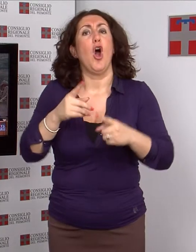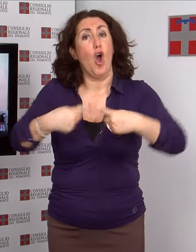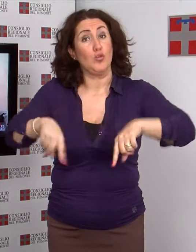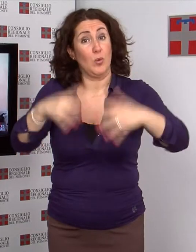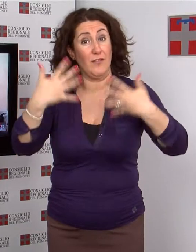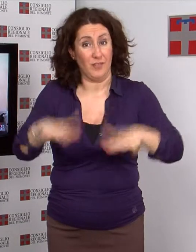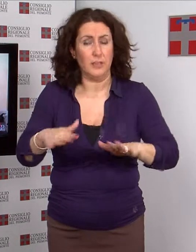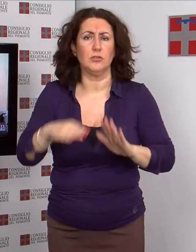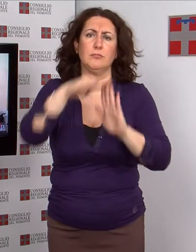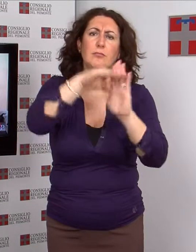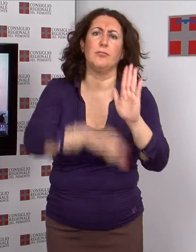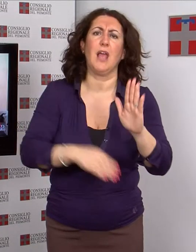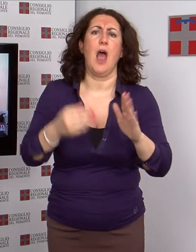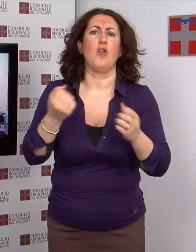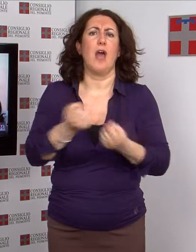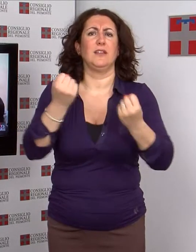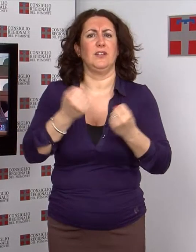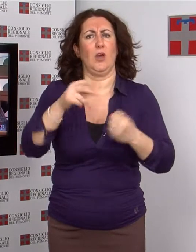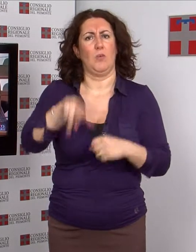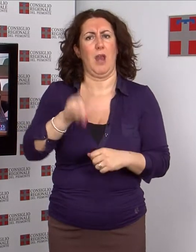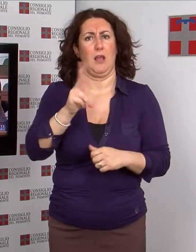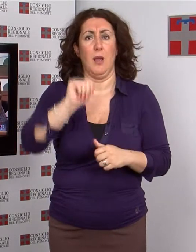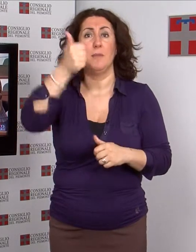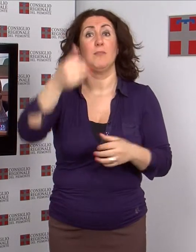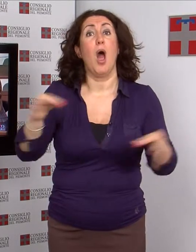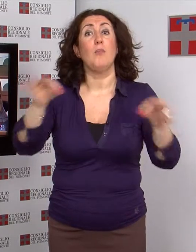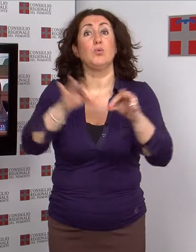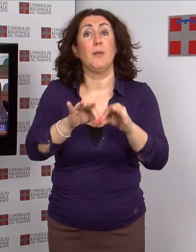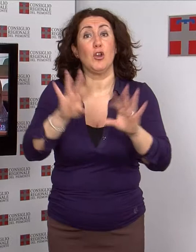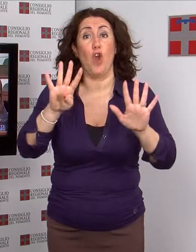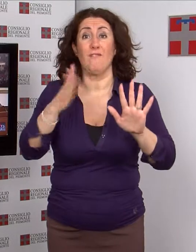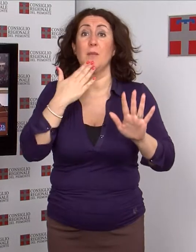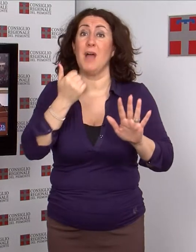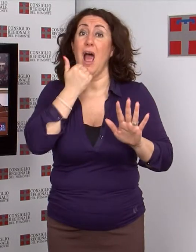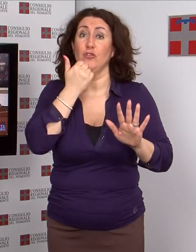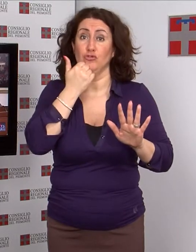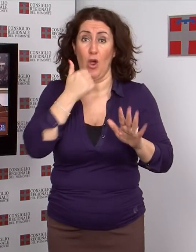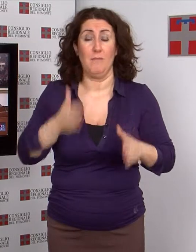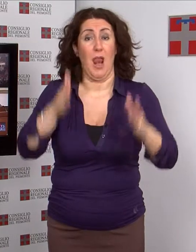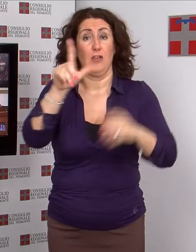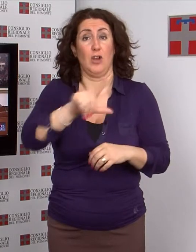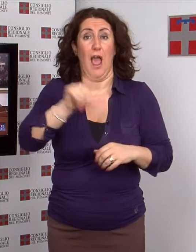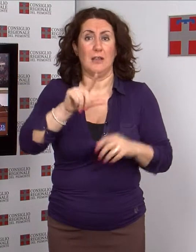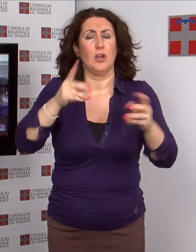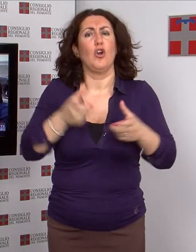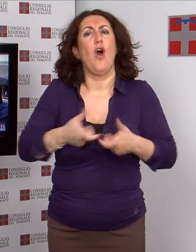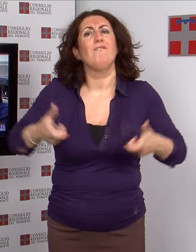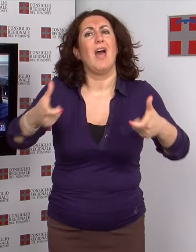appuntamento è il 9 maggio a Palazzo Lascaris per il convegno minori e informazione a cui interverrà anche Don Luca Peyron